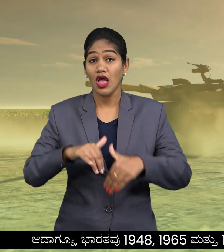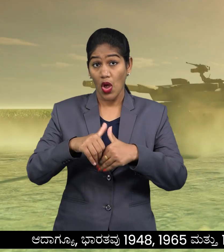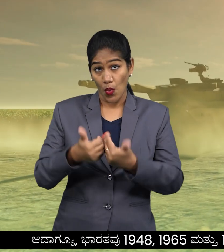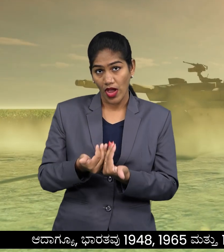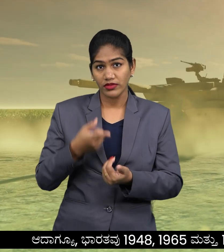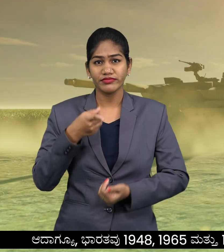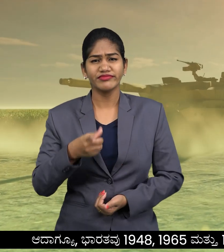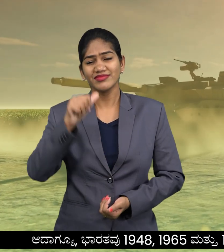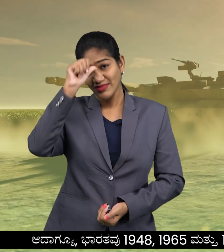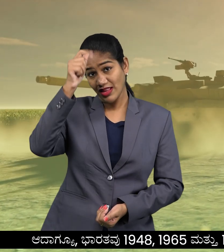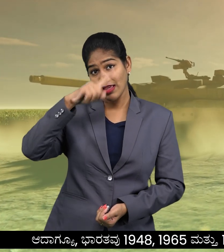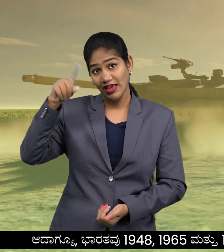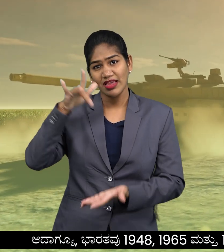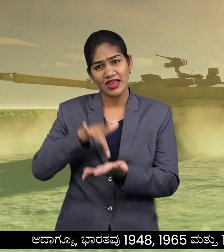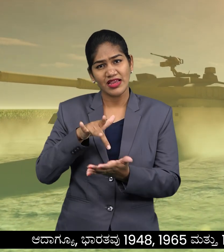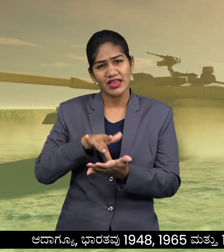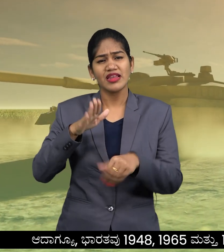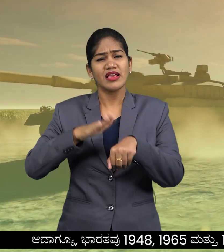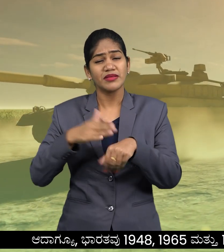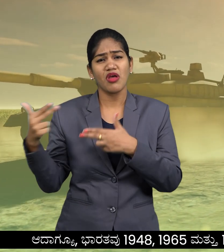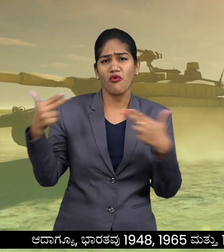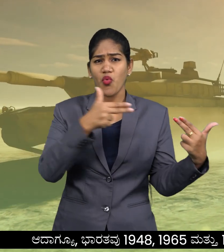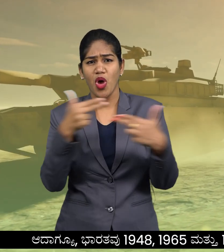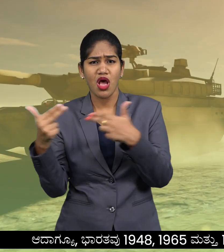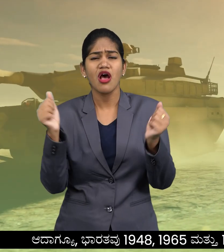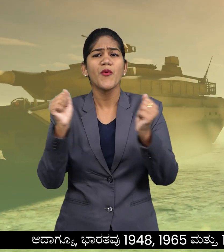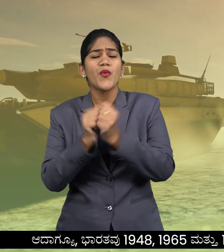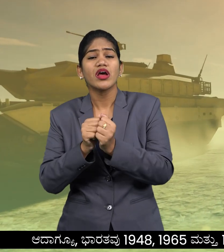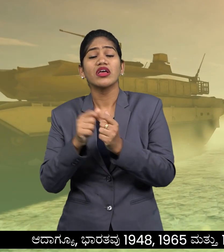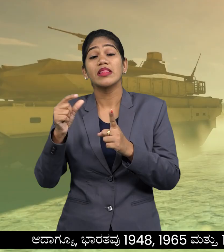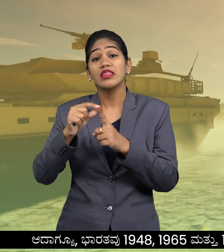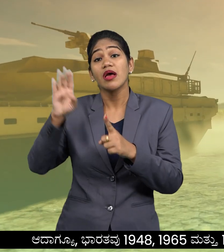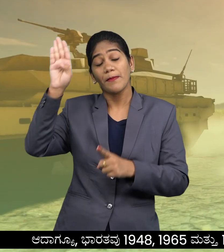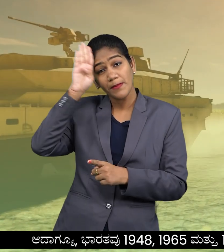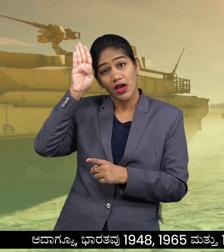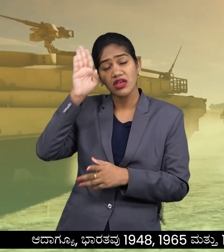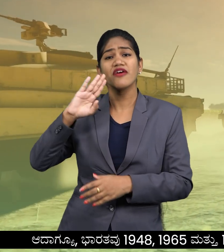ಆದಾಗ್ಯೂ ಭಾರತವು 1948, 1965 ಮತ್ತು